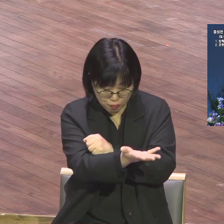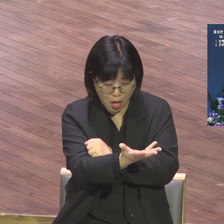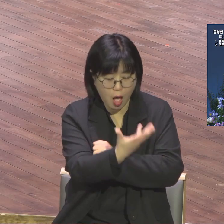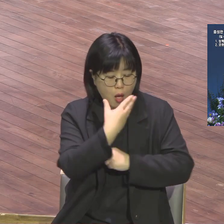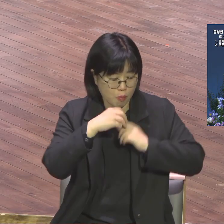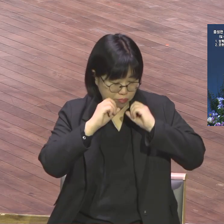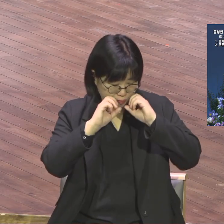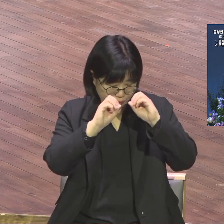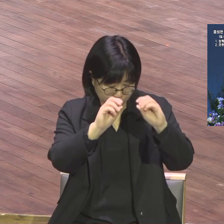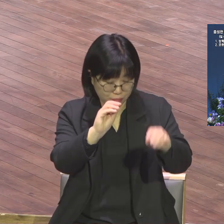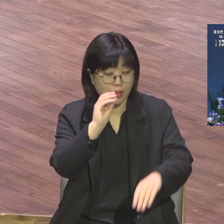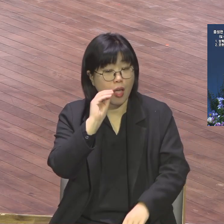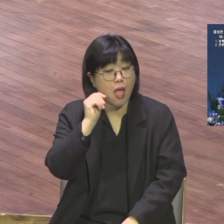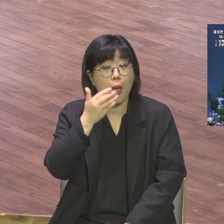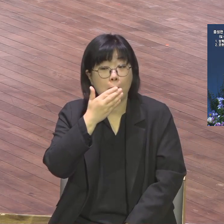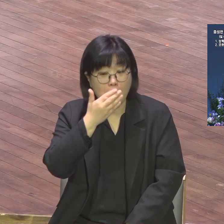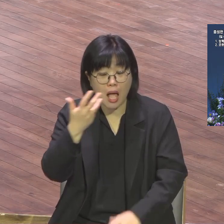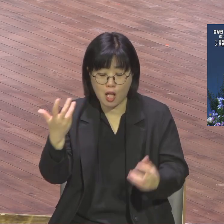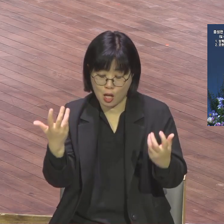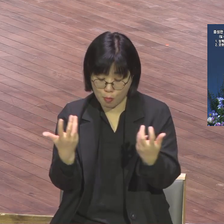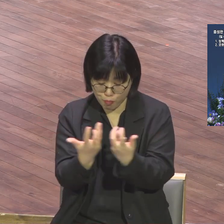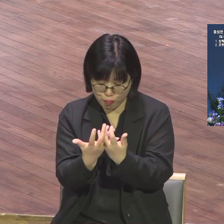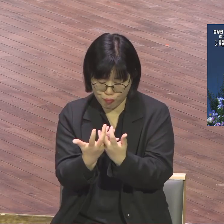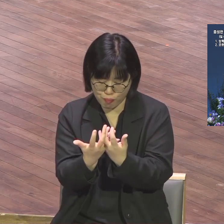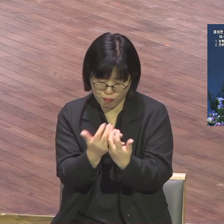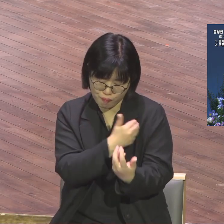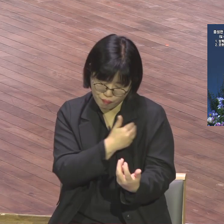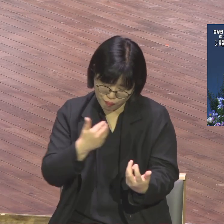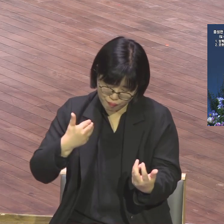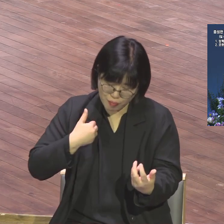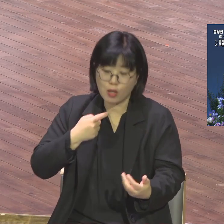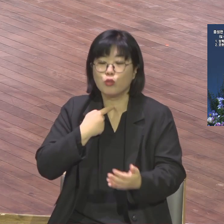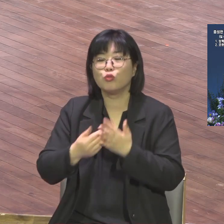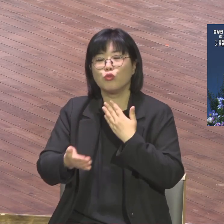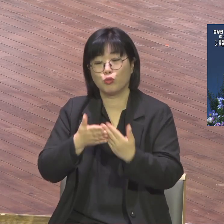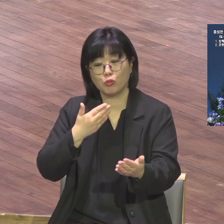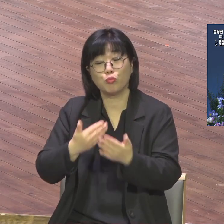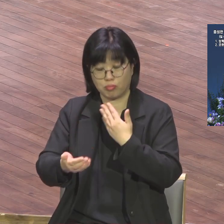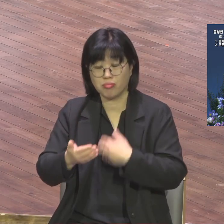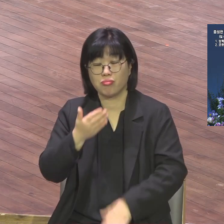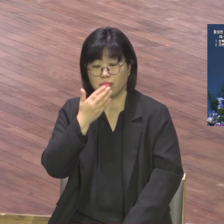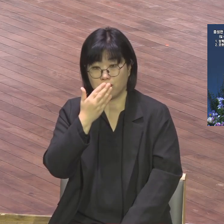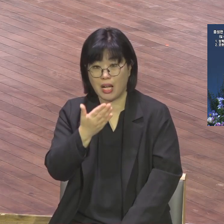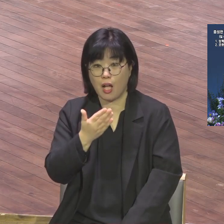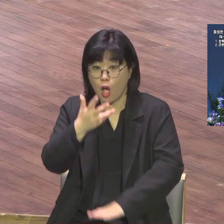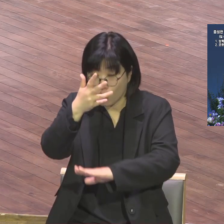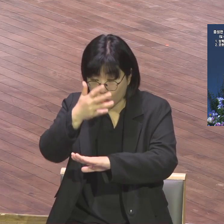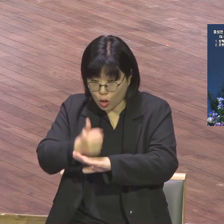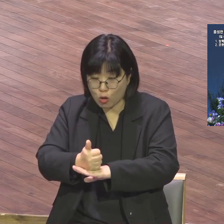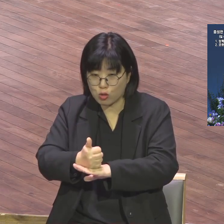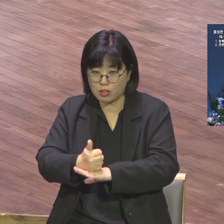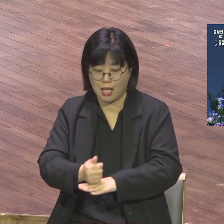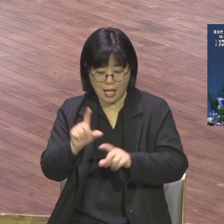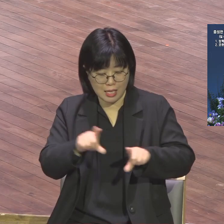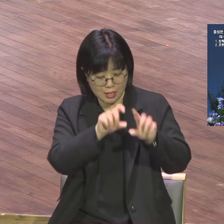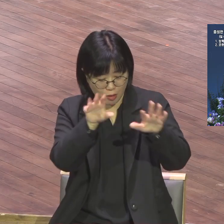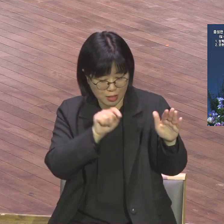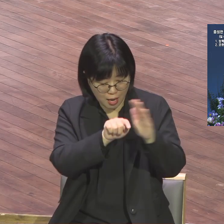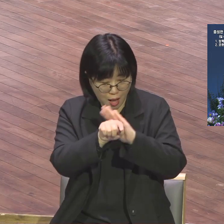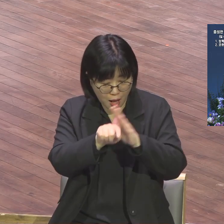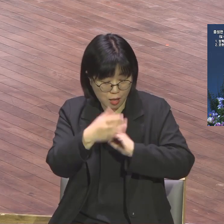기쁨의 삶을 지금 이 순간부터 사실적으로 맛보면서 누리면서 현장의 영적 무브먼트를